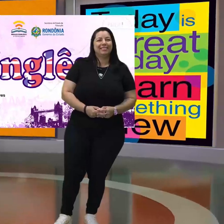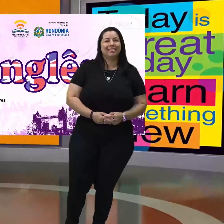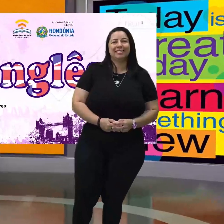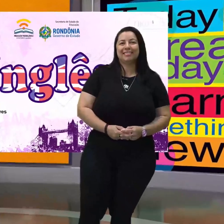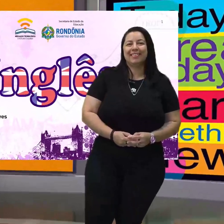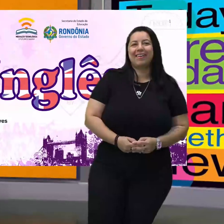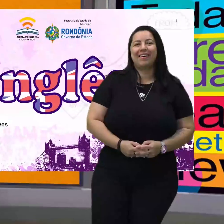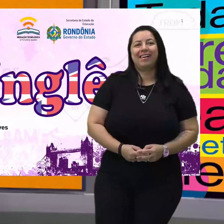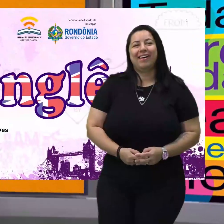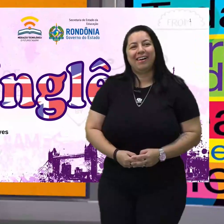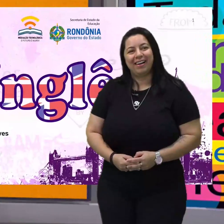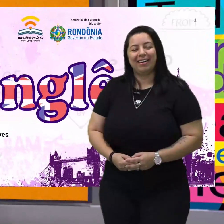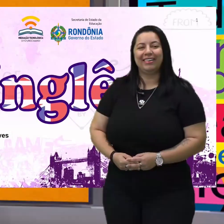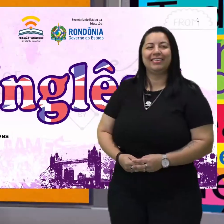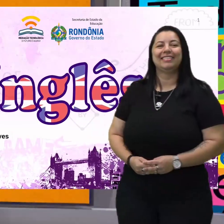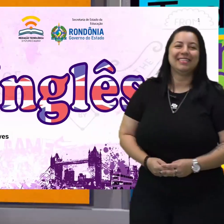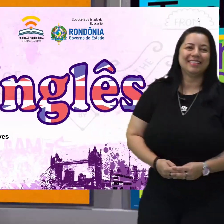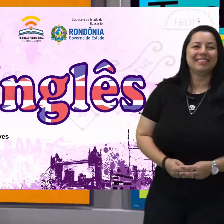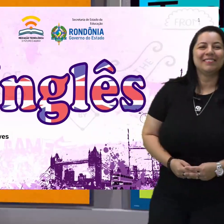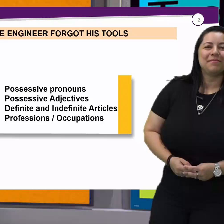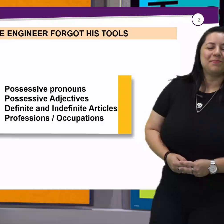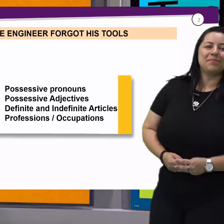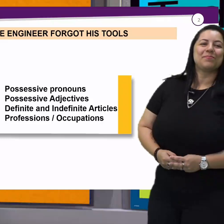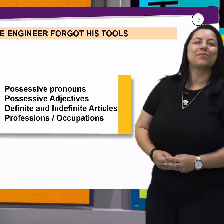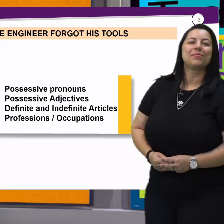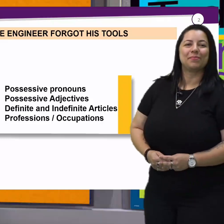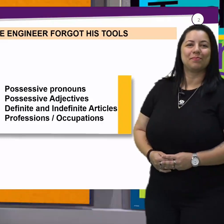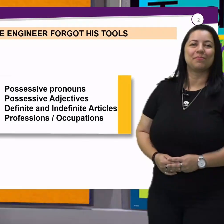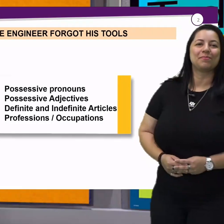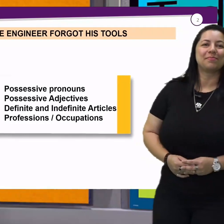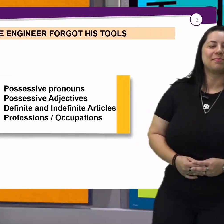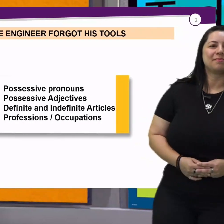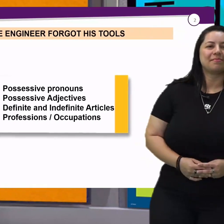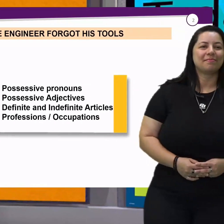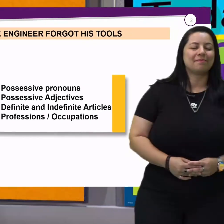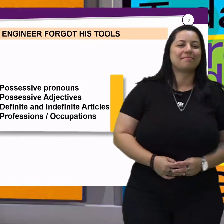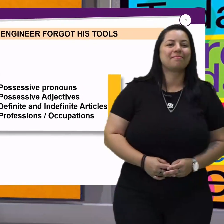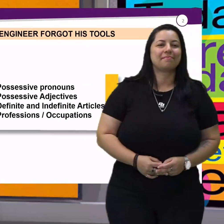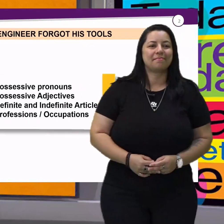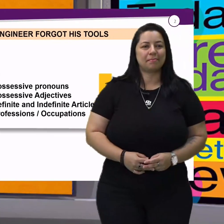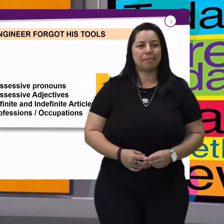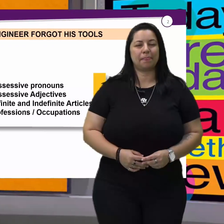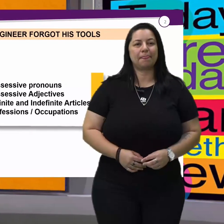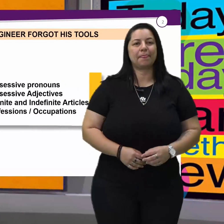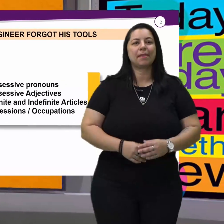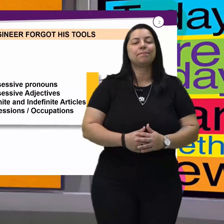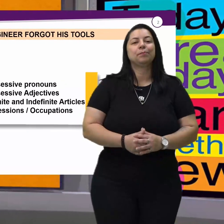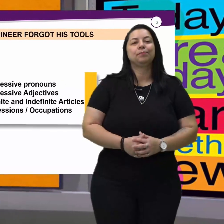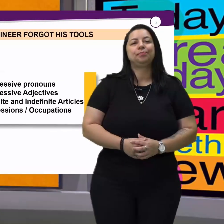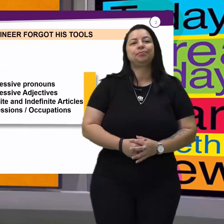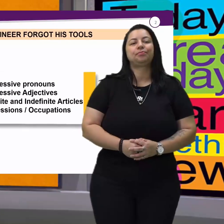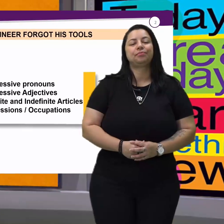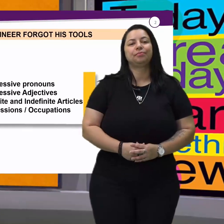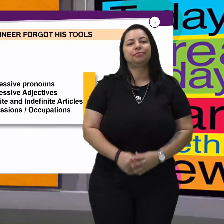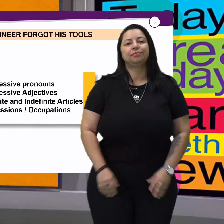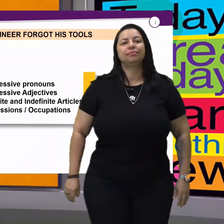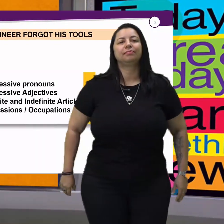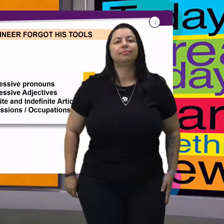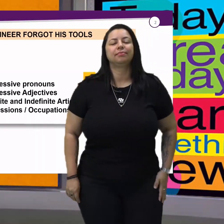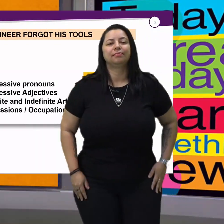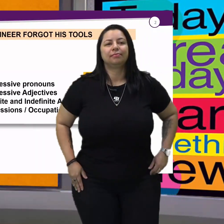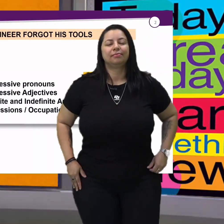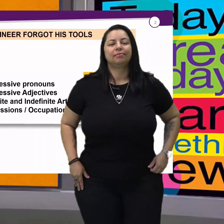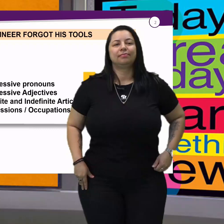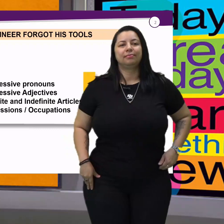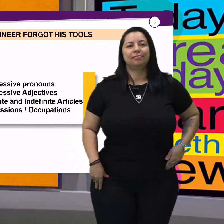Cadê a tela? Olha a tela aí chegando para vocês. 2.1. Temos aqui, esses são os assuntos da nossa aula aí. Tudo isso aqui,